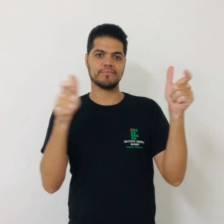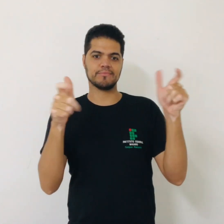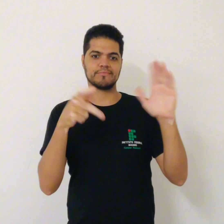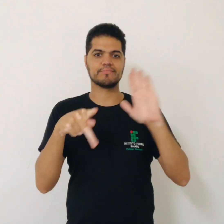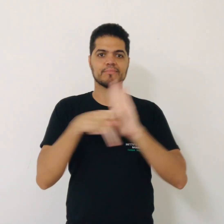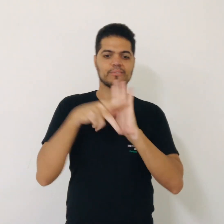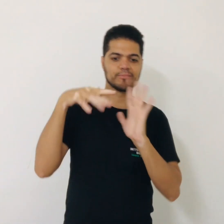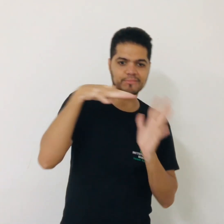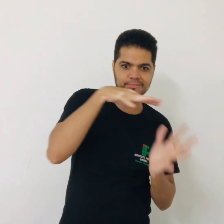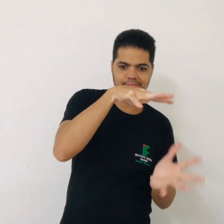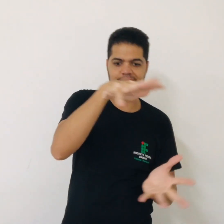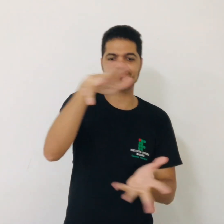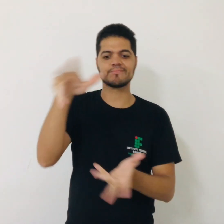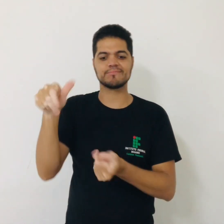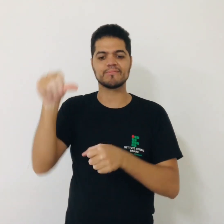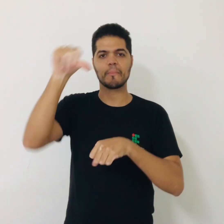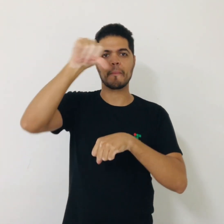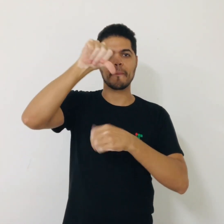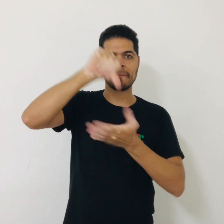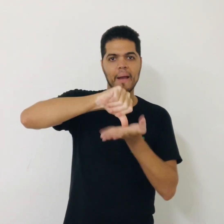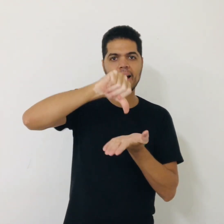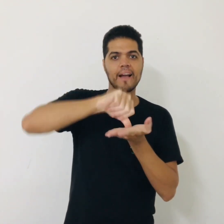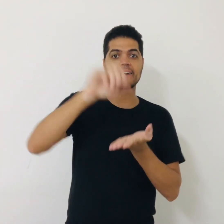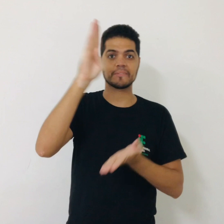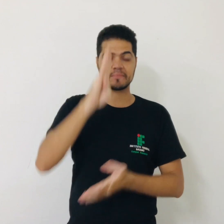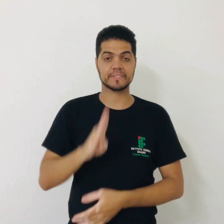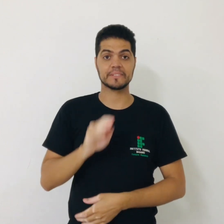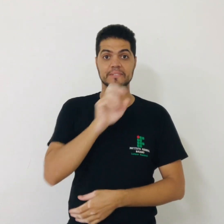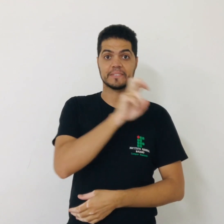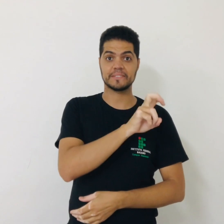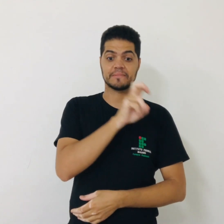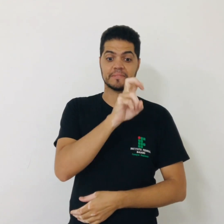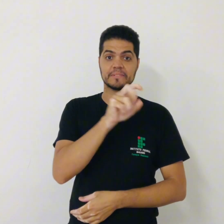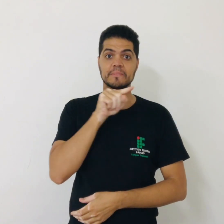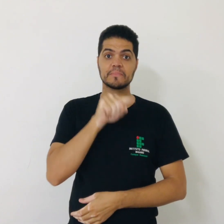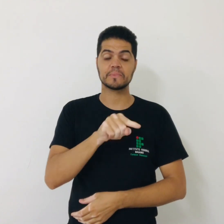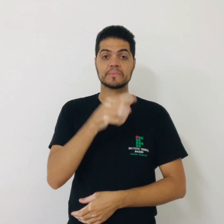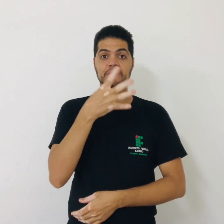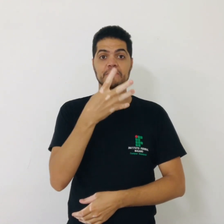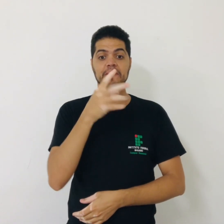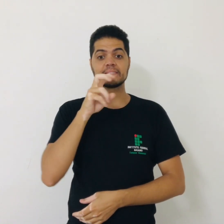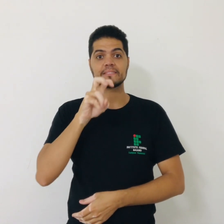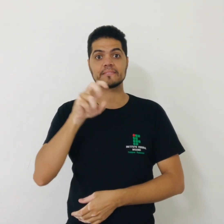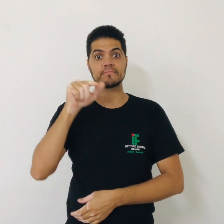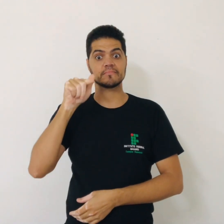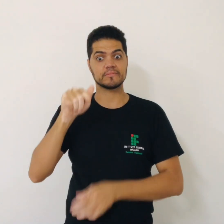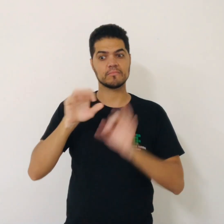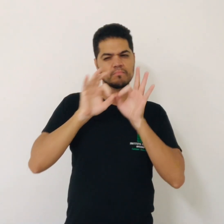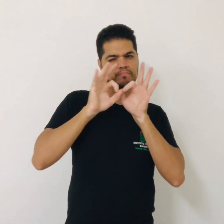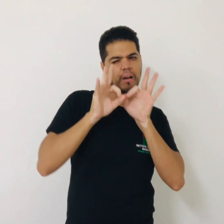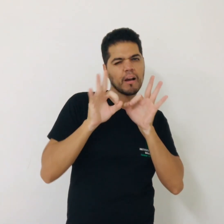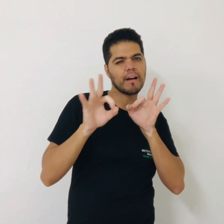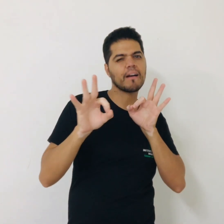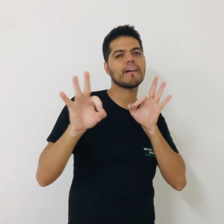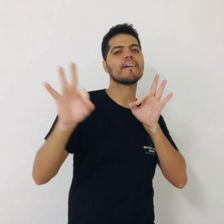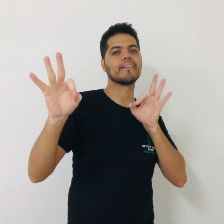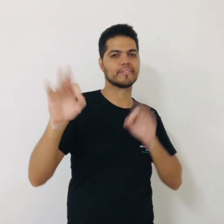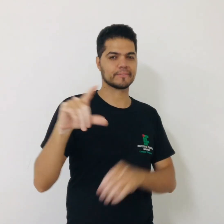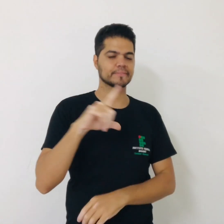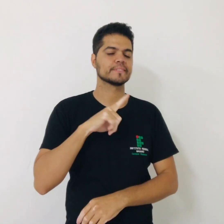55.457 quilômetros quadrados. Somente a Bacia Amazônica já representa sozinha a maior reserva de água doce